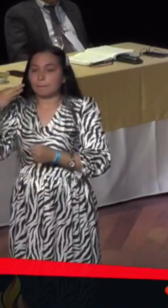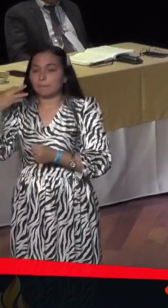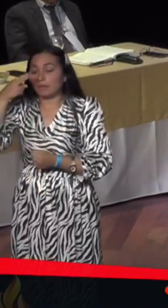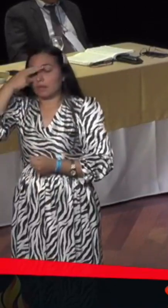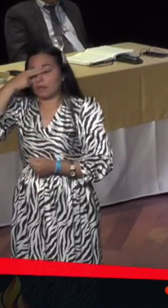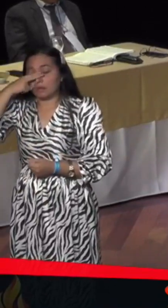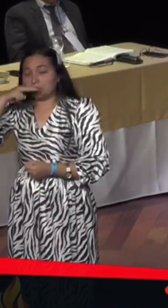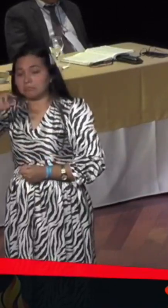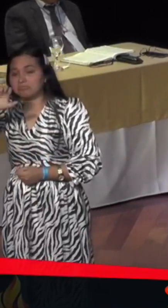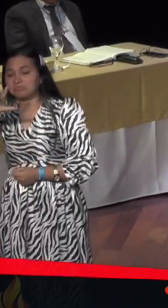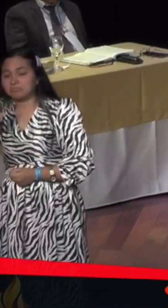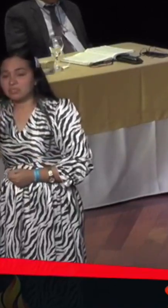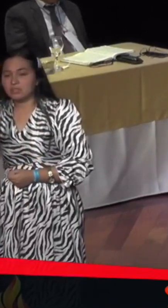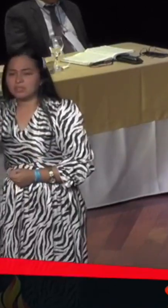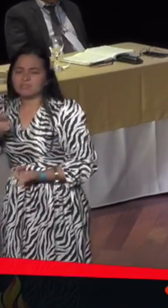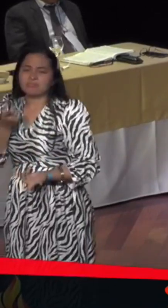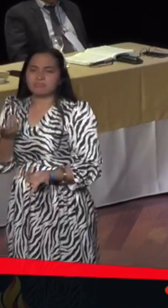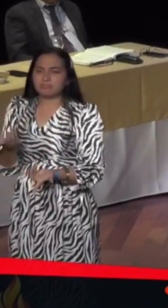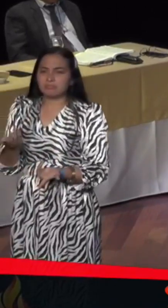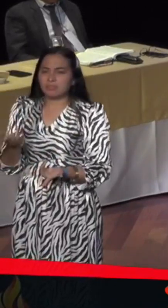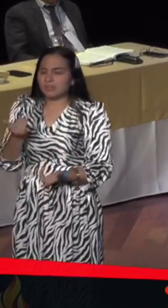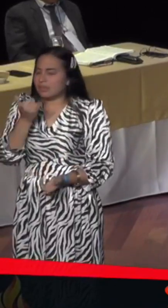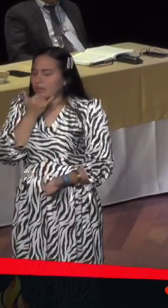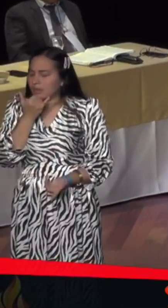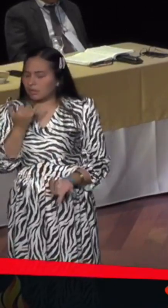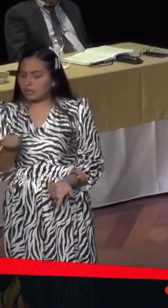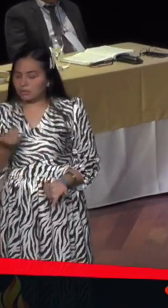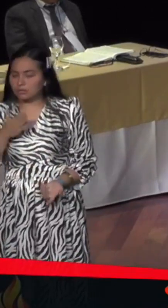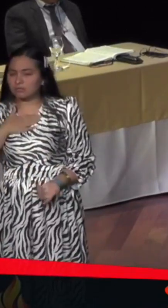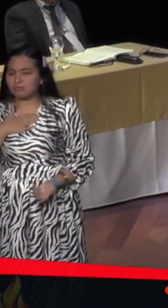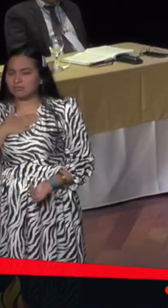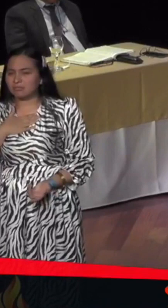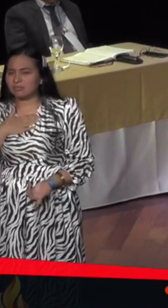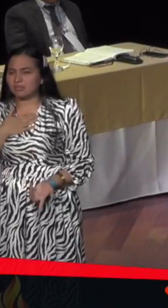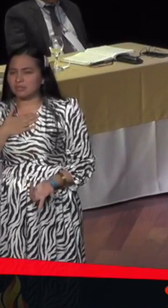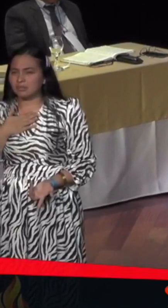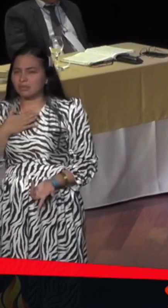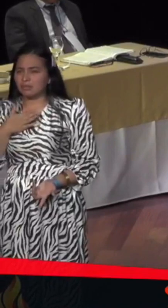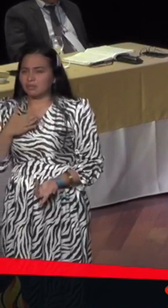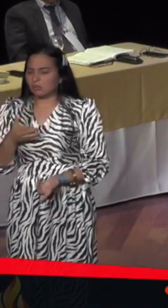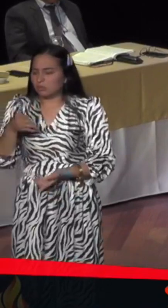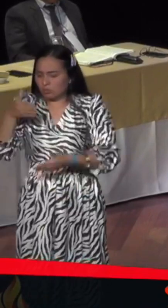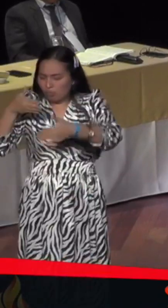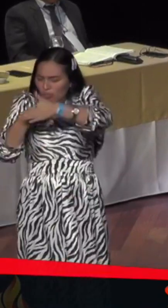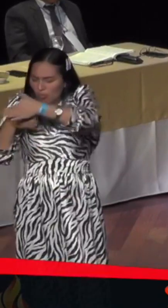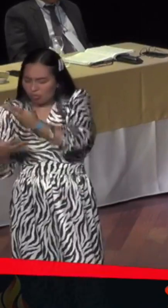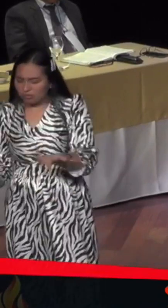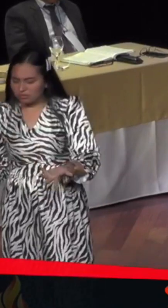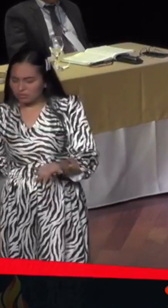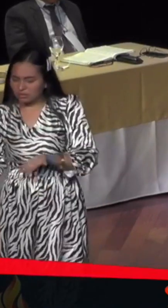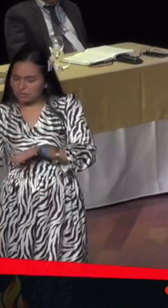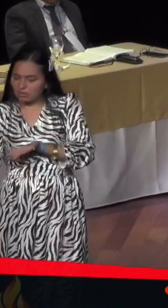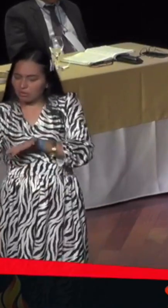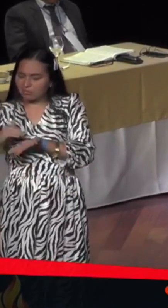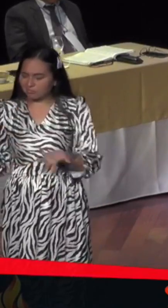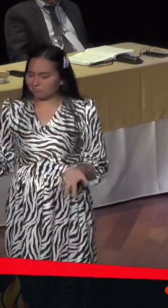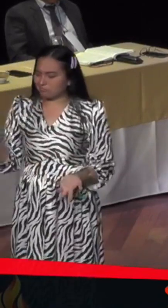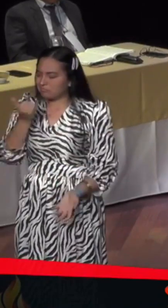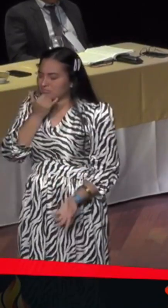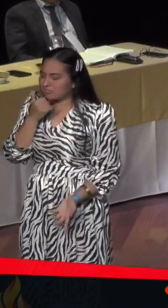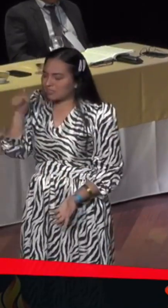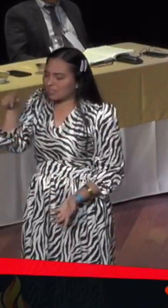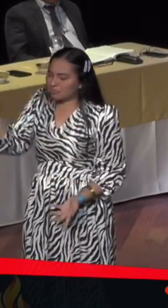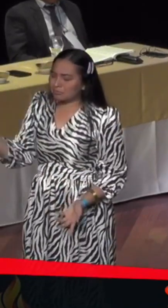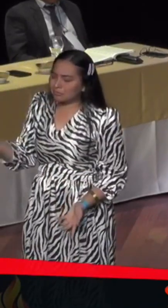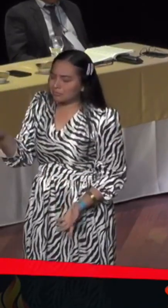decían, hey Samuel, ¿qué haces metido en el templo otra vez? Hey Samuel, otra vez tú